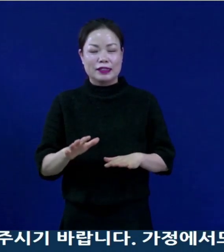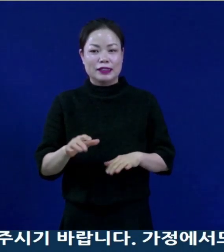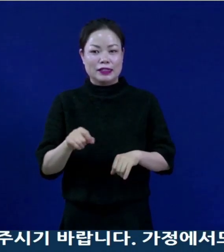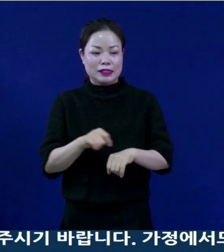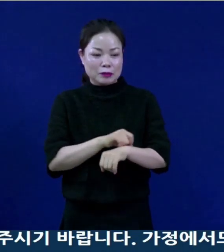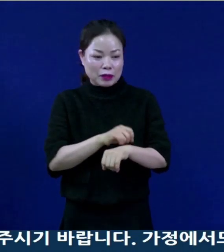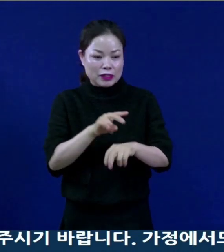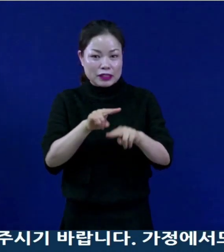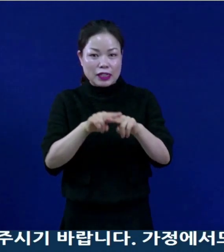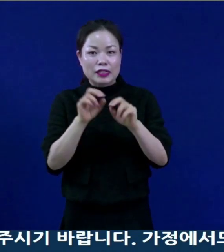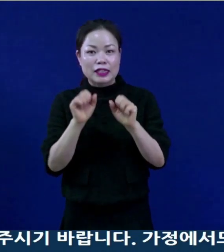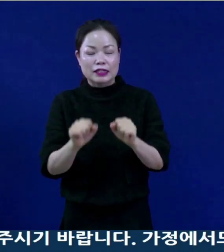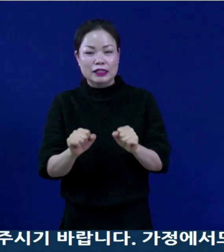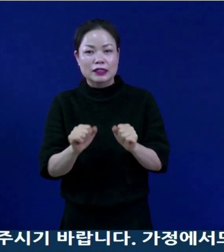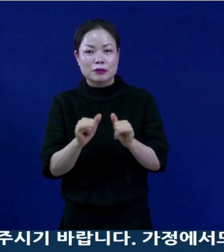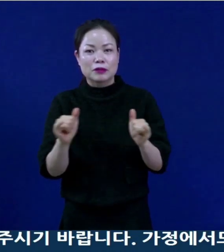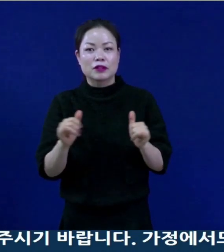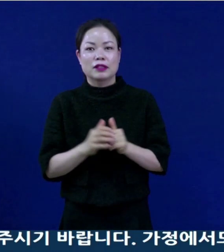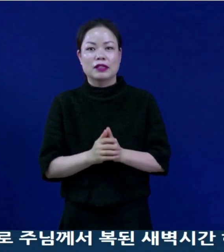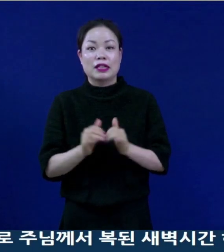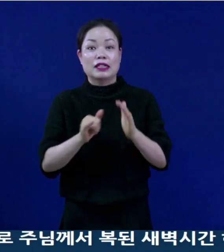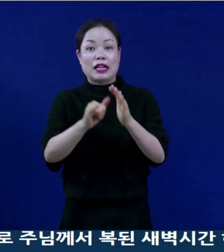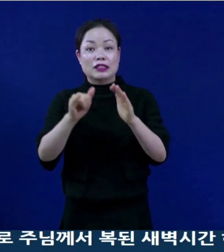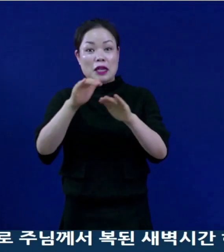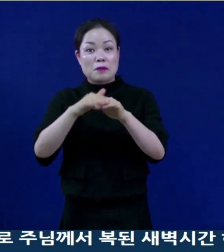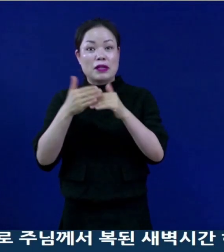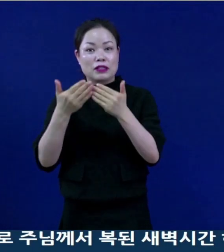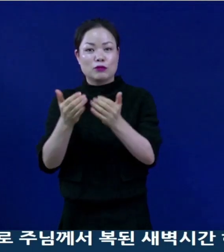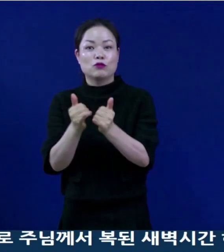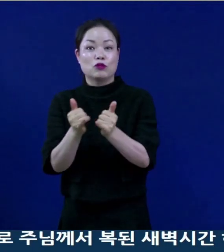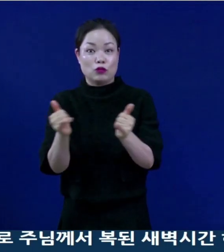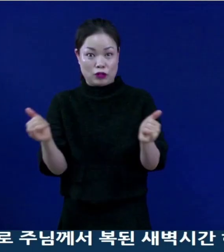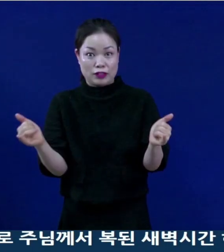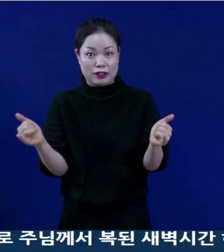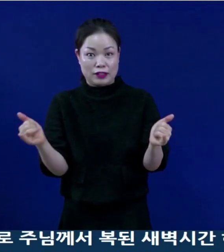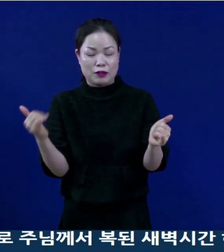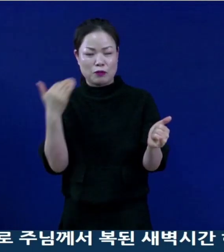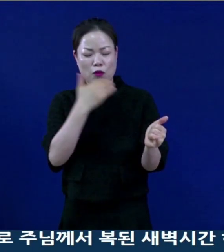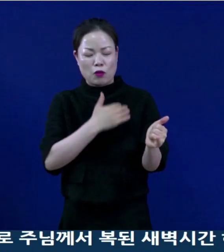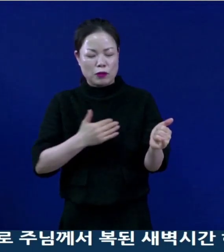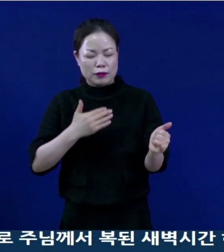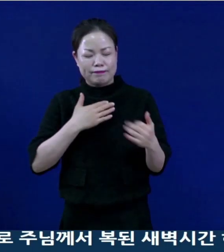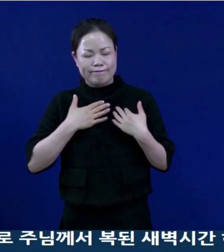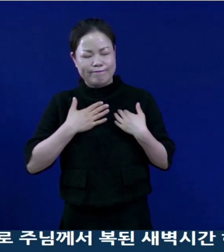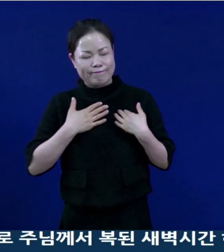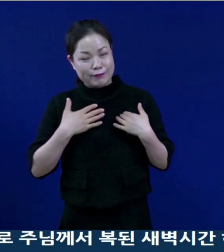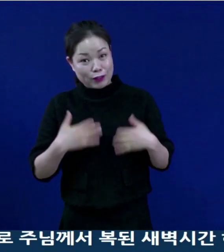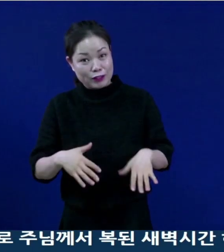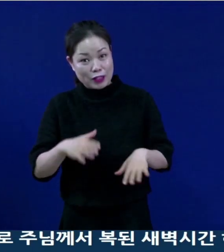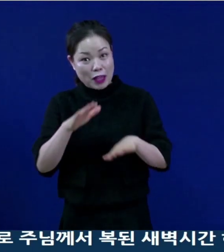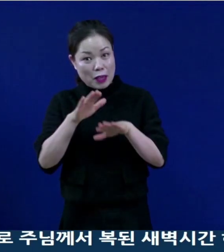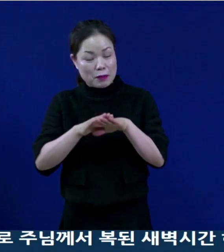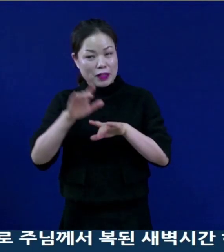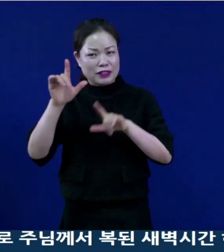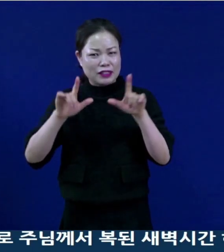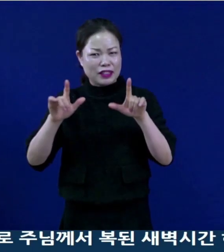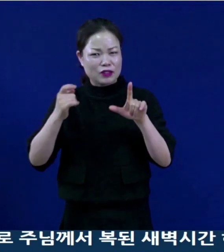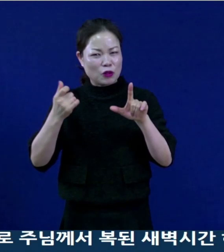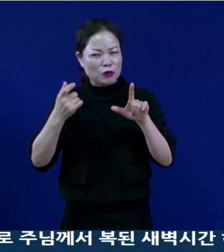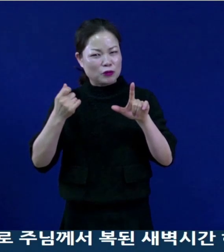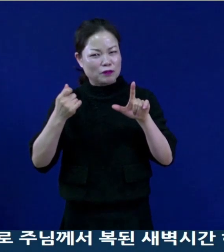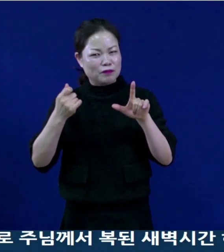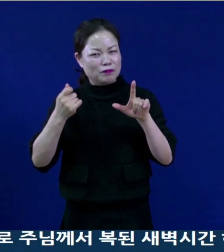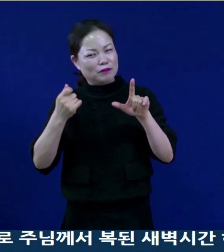계신 분들도 그렇지만 가정에서 예배 드리시는 분들 몸이 좀 피곤해서 예배 자세가 흐트러질